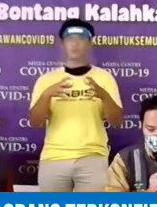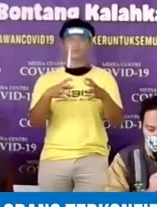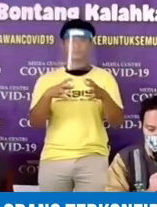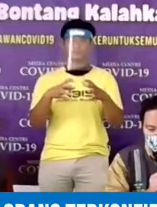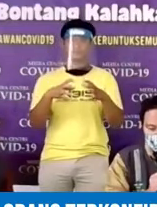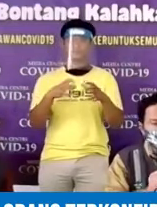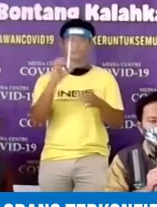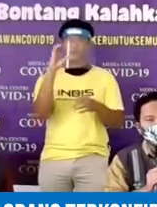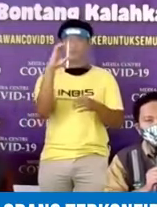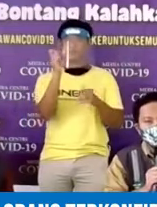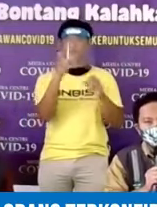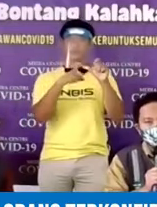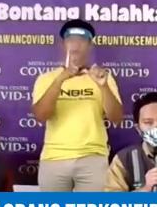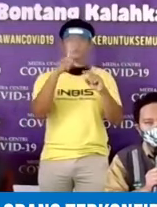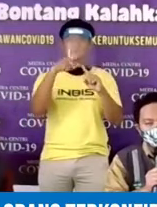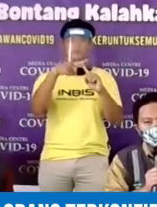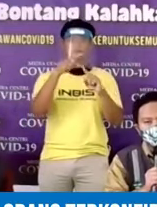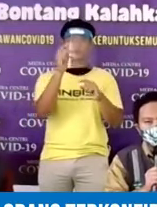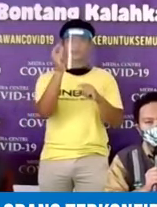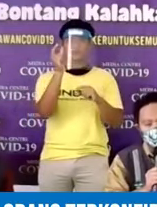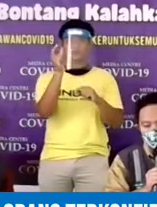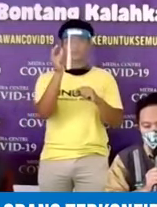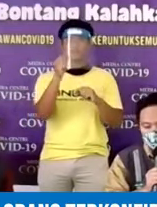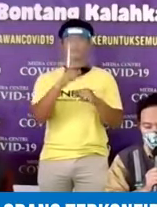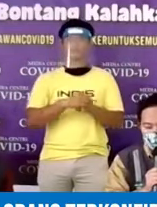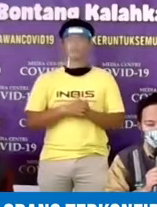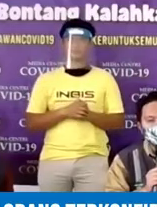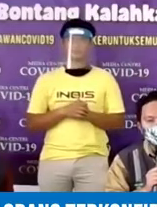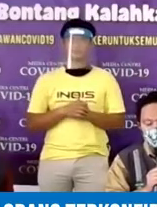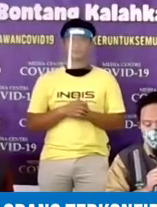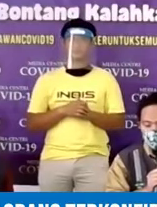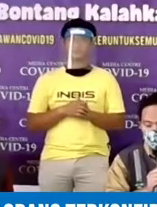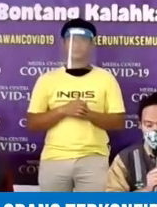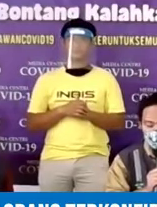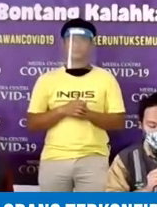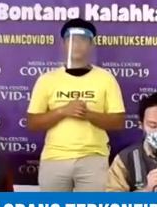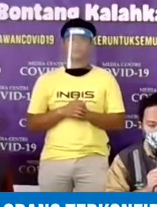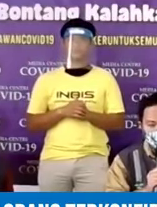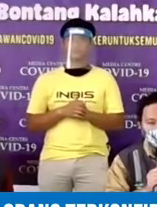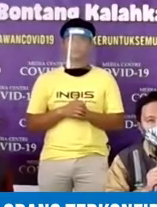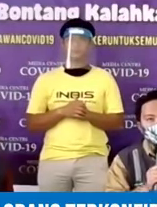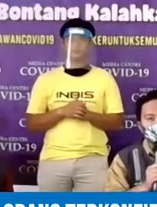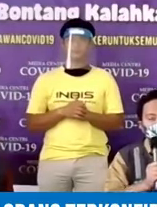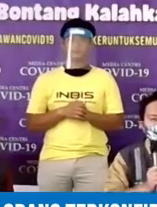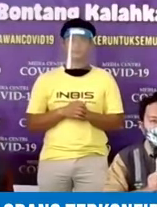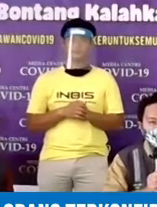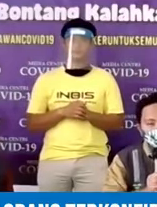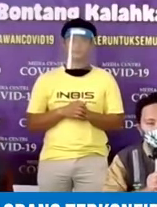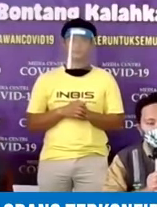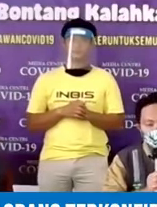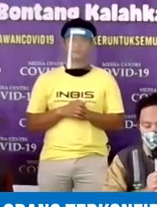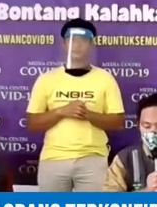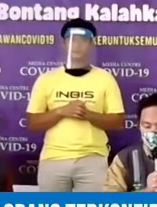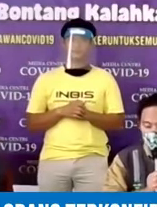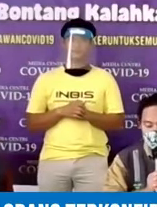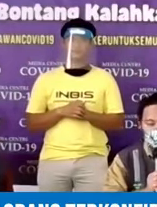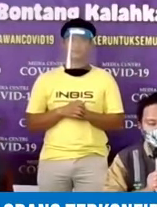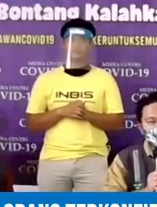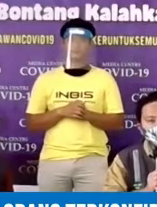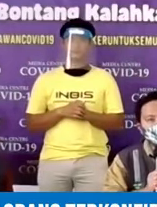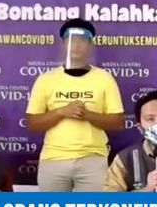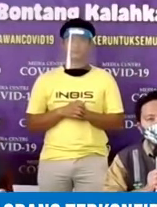dari dinkes dari gugus tugas yang non cluster dan sebagainya totalnya 91 kemudian mereka yang sudah